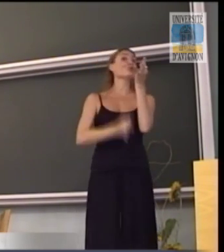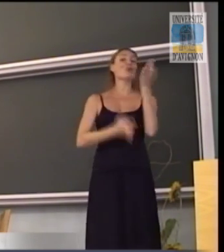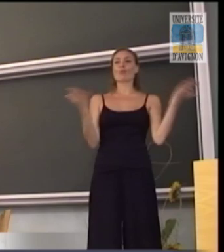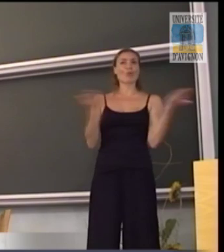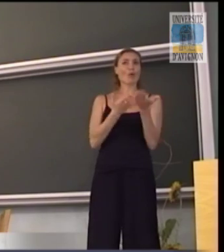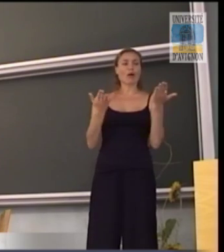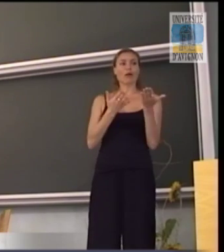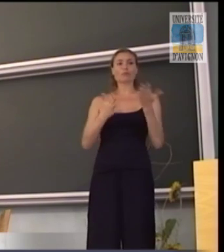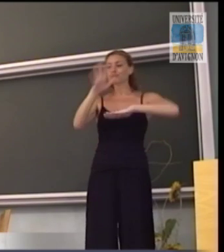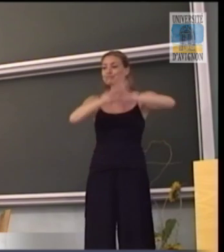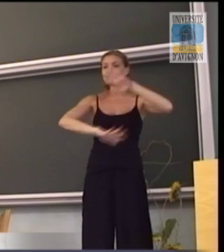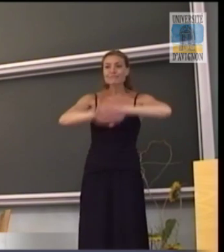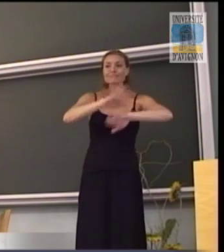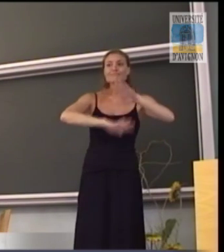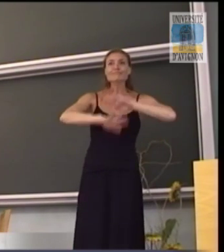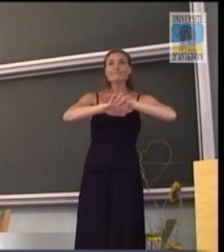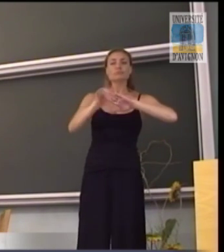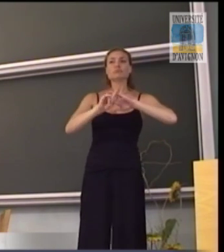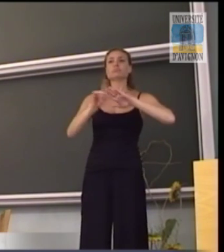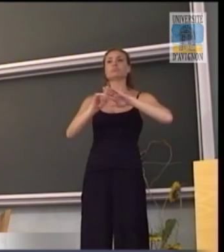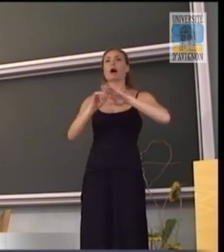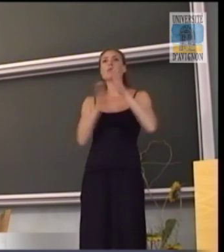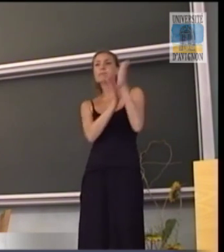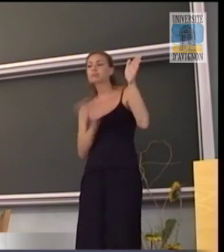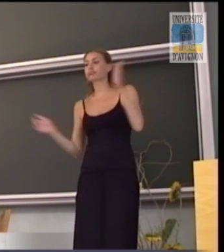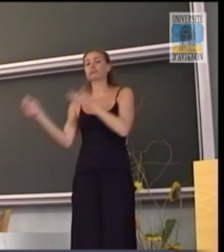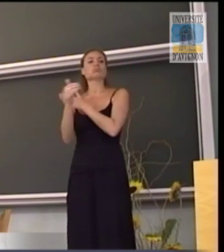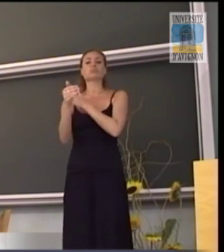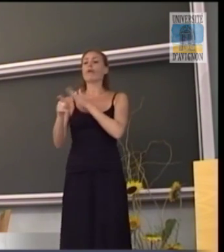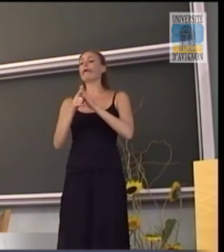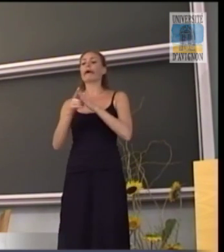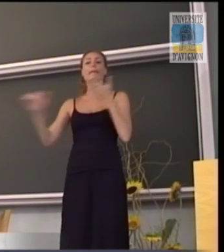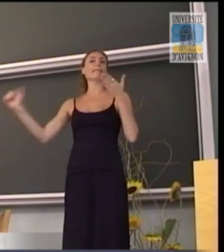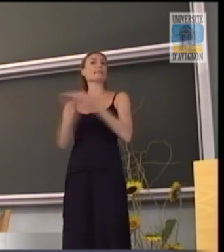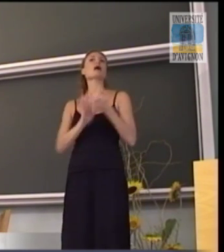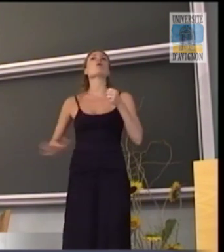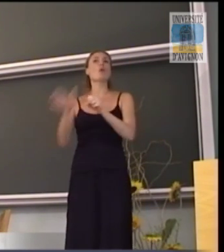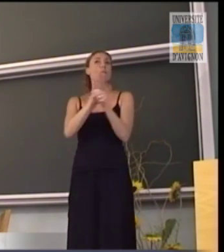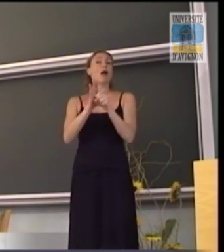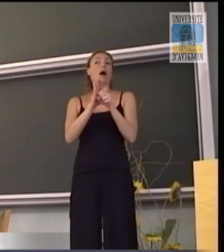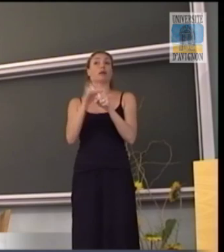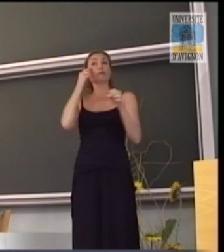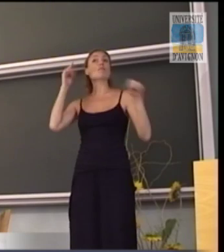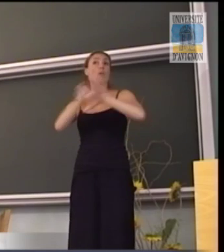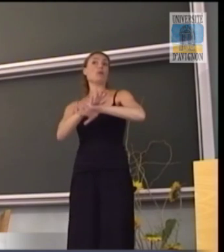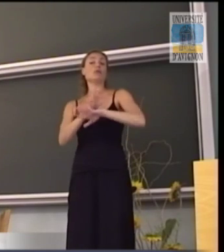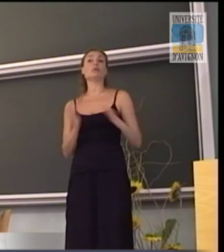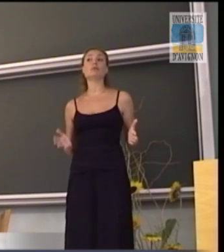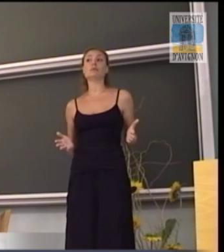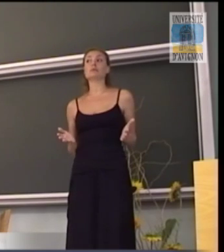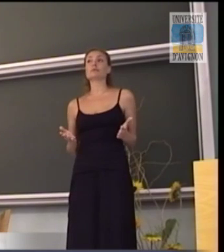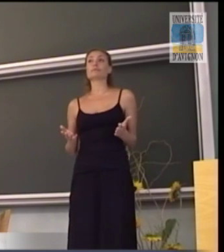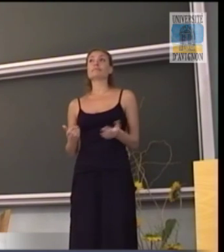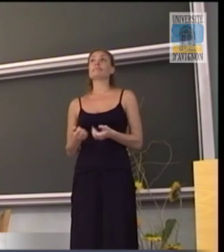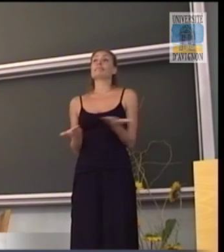mais c'est parfois de tuer celui qui l'a. Comme ça, personne ne l'aura. Donc voilà, il y a un mouvement comme ça, et c'est ce qui explique souvent